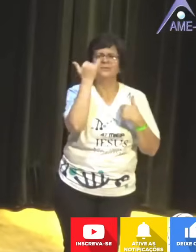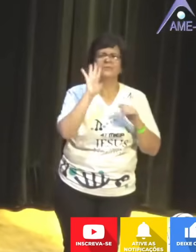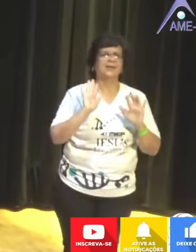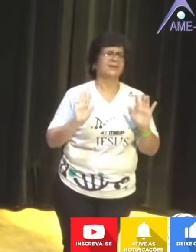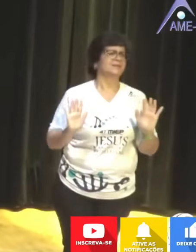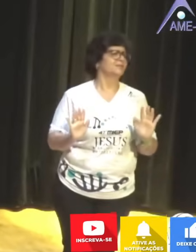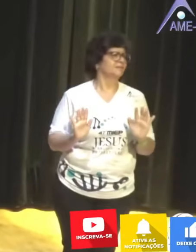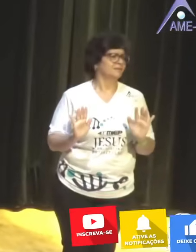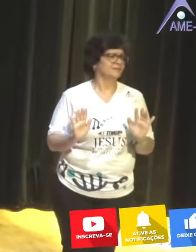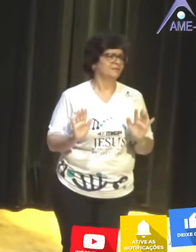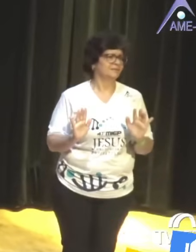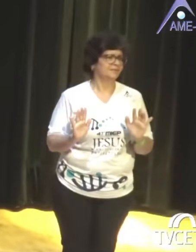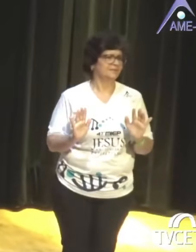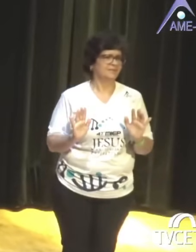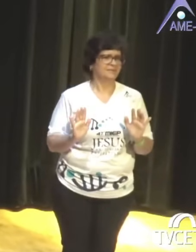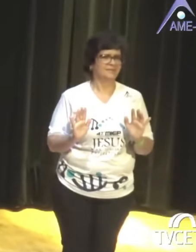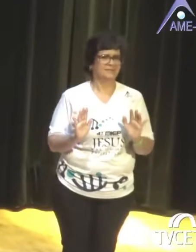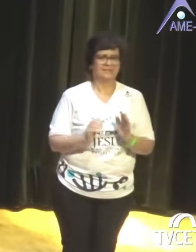mim